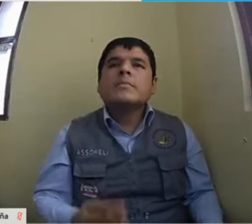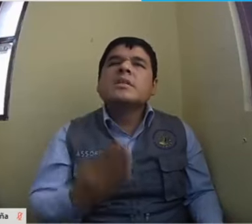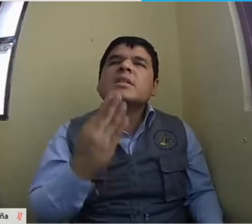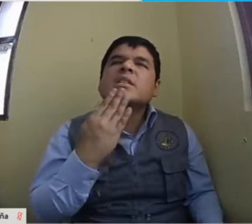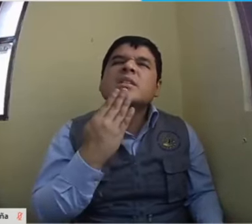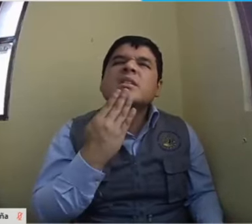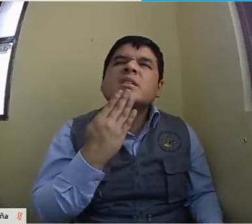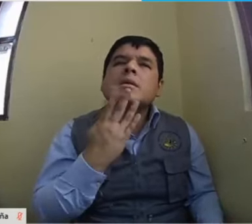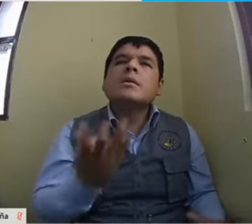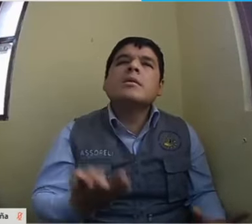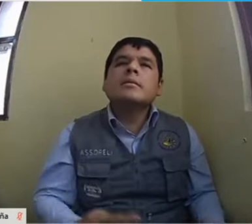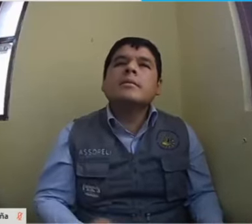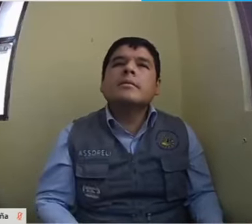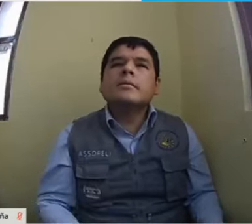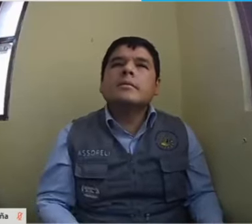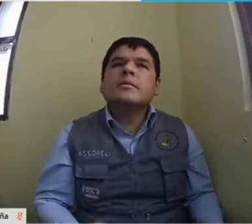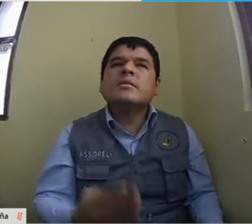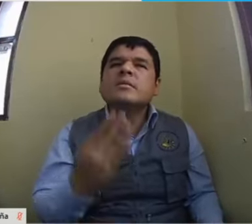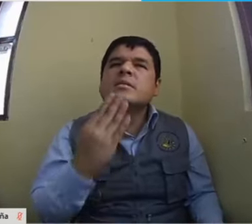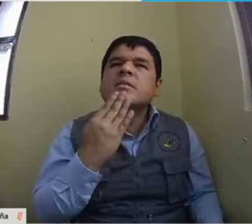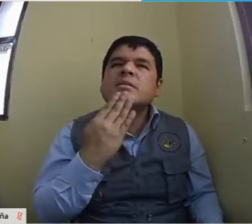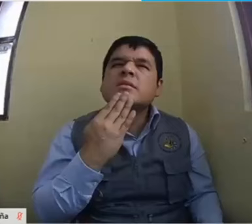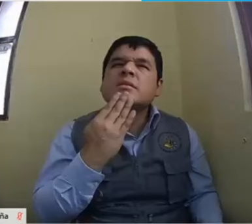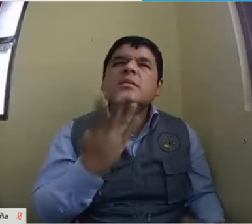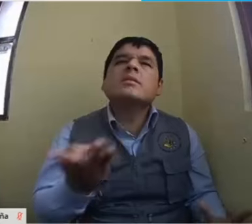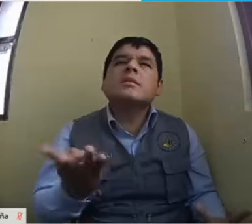Ronald. Todo el rostro expresa un interrogante,